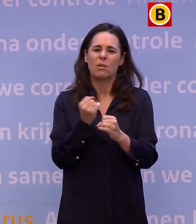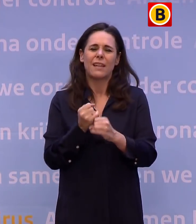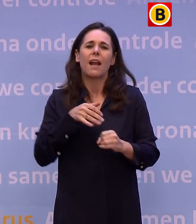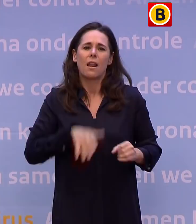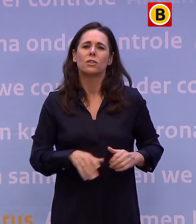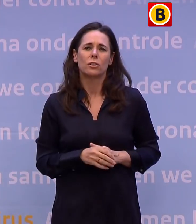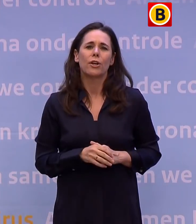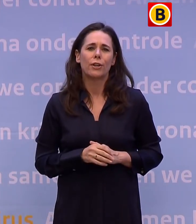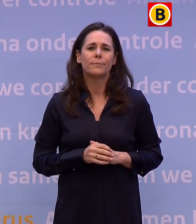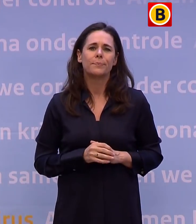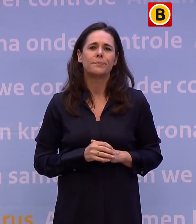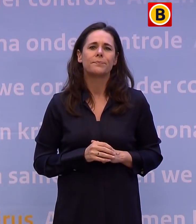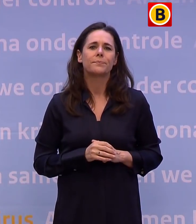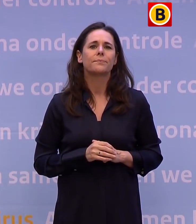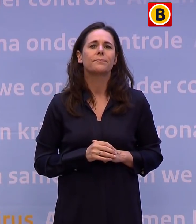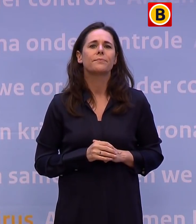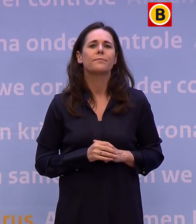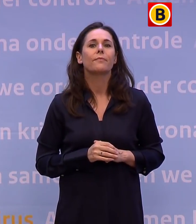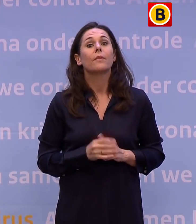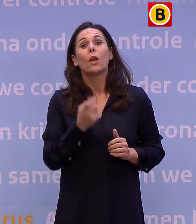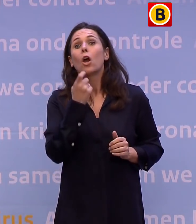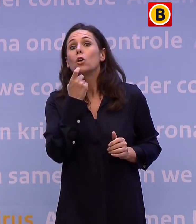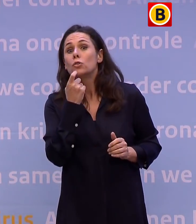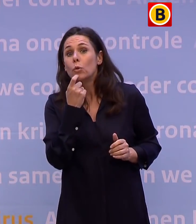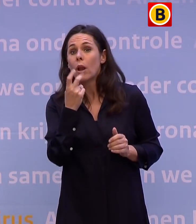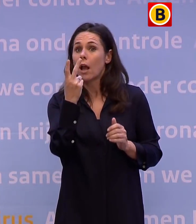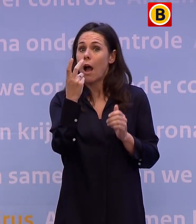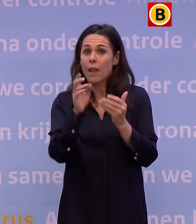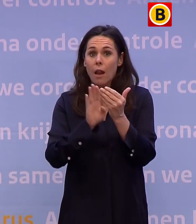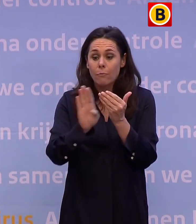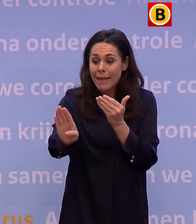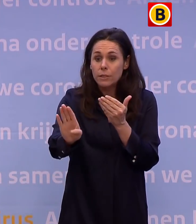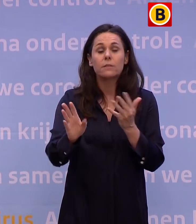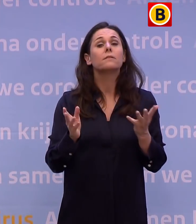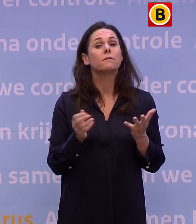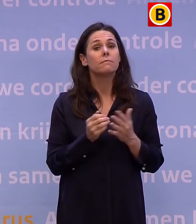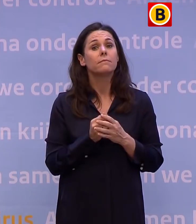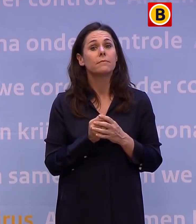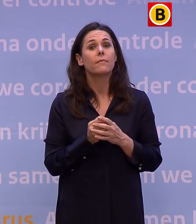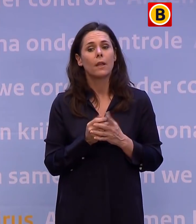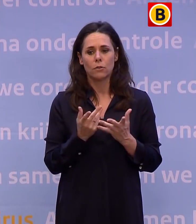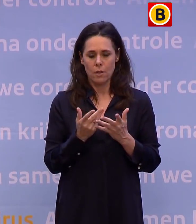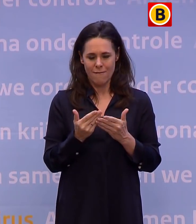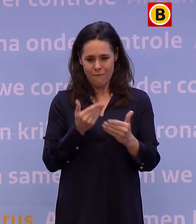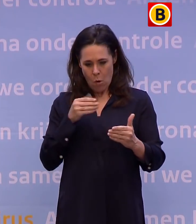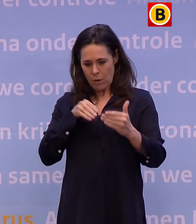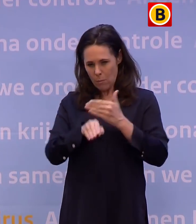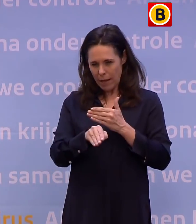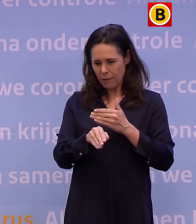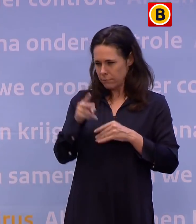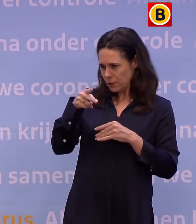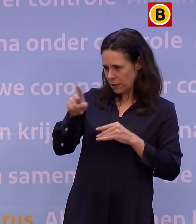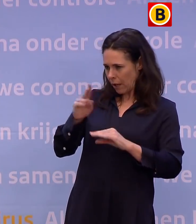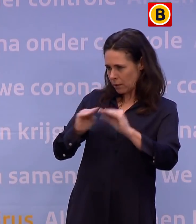zijn. Uiteraard geldt de 1,5-meter-regel en moet er aan de voorkant een checkgesprek plaatsvinden om te